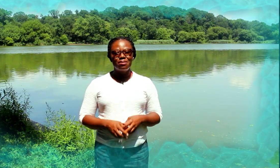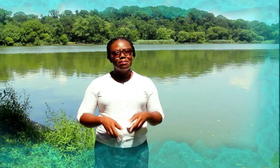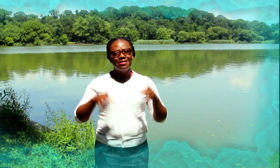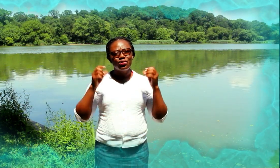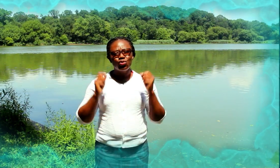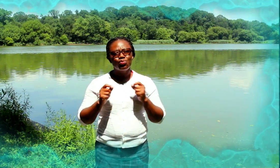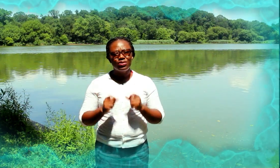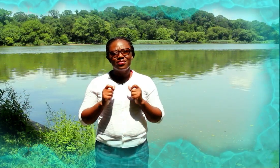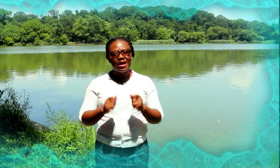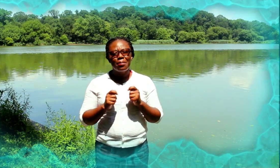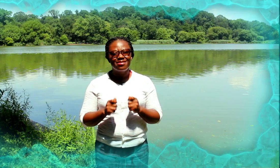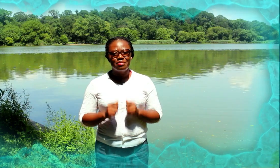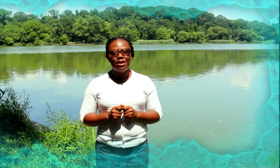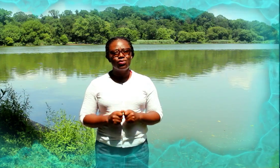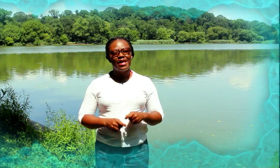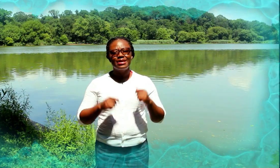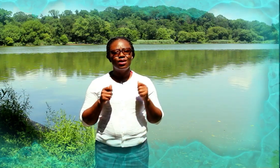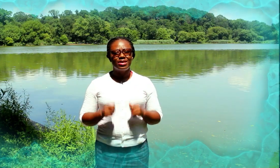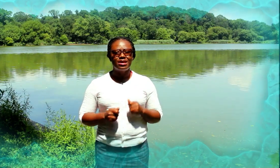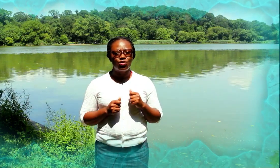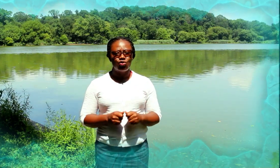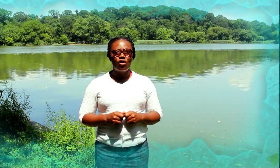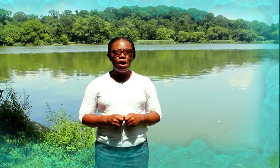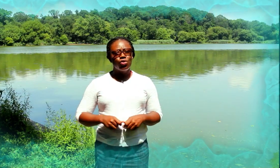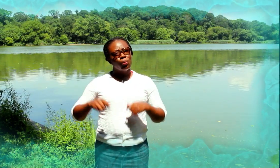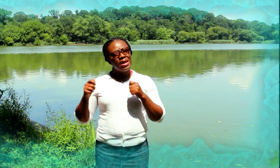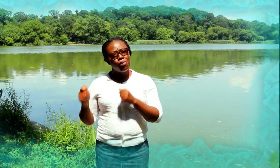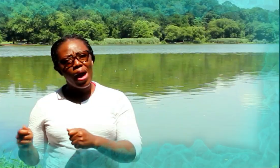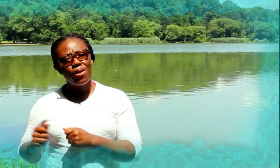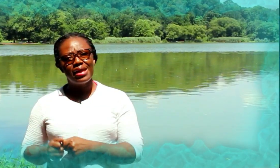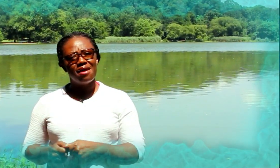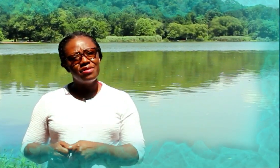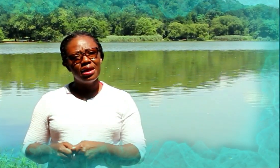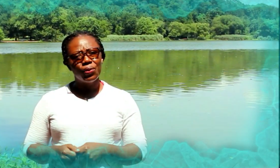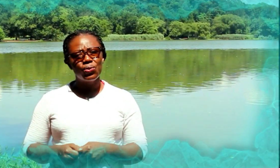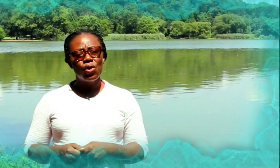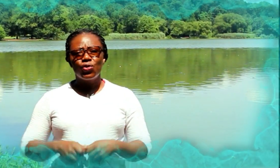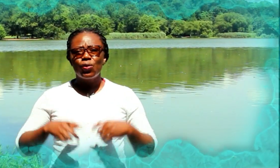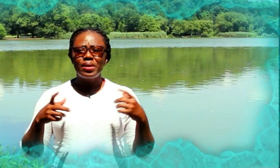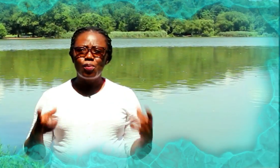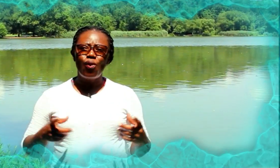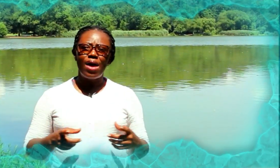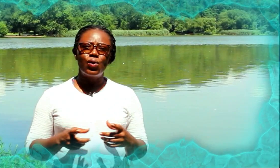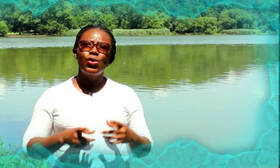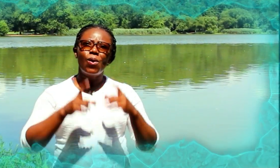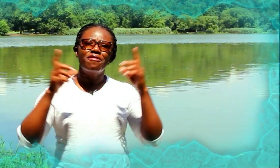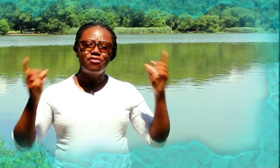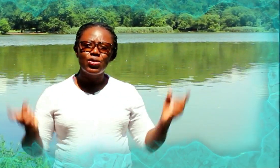Verset pour journée, nous jouons li dans Matthieu 19, verset 14. Matthieu